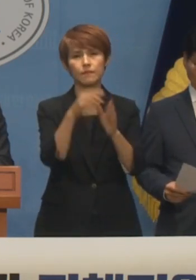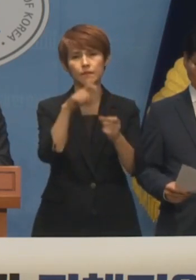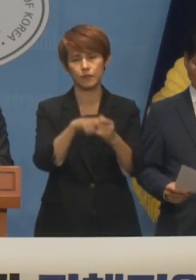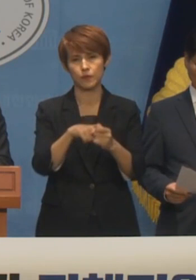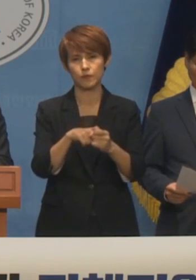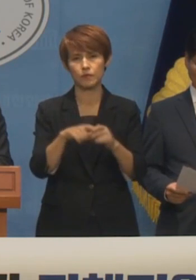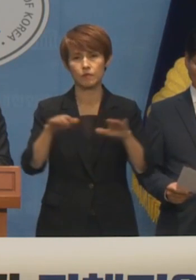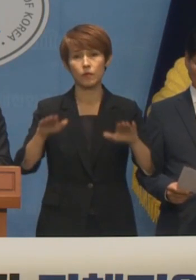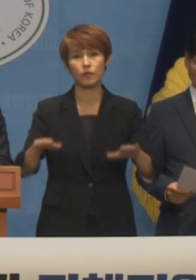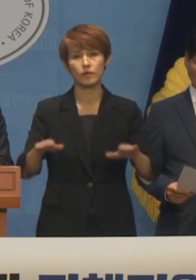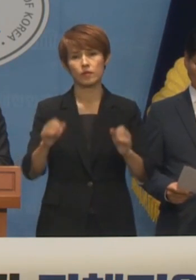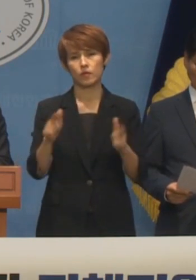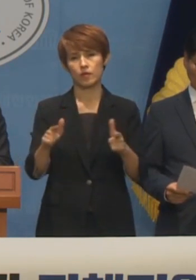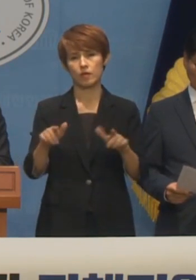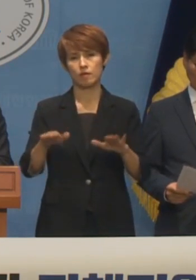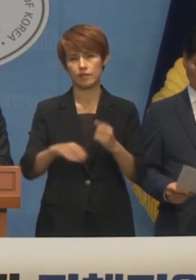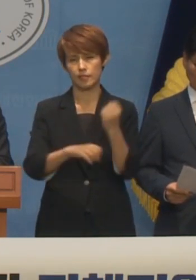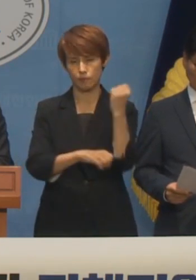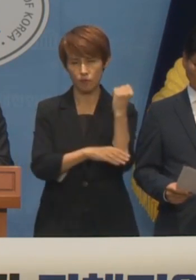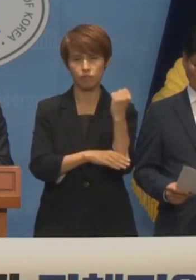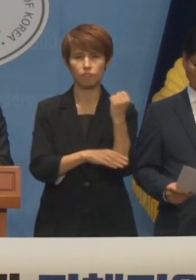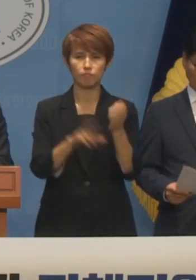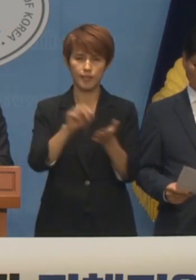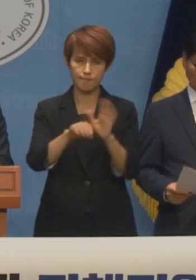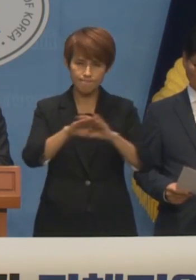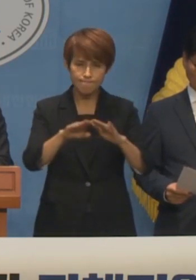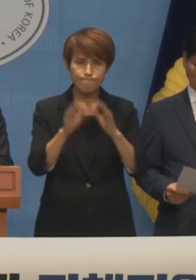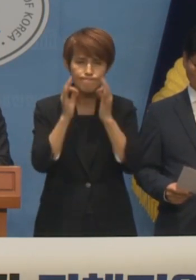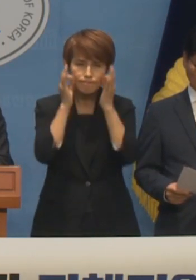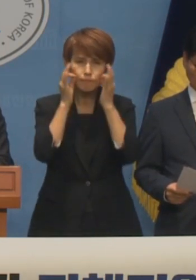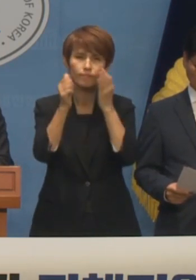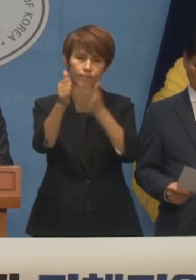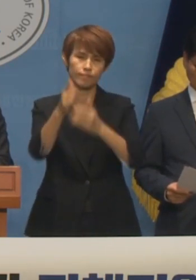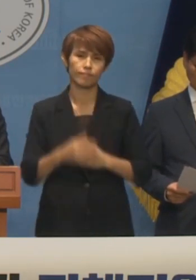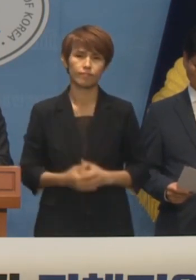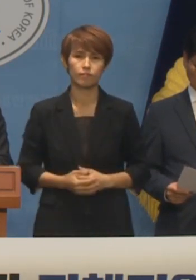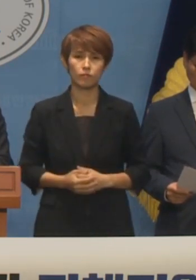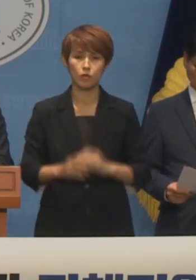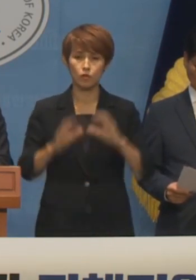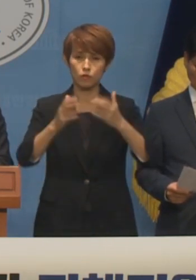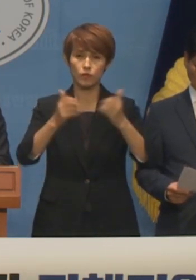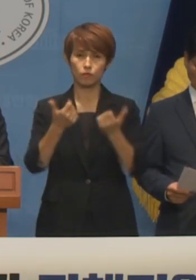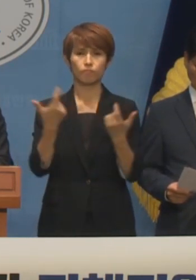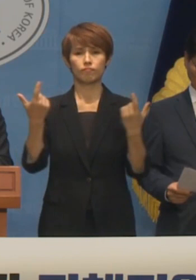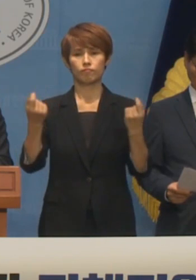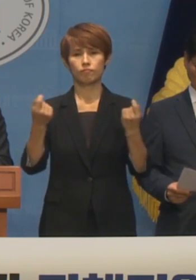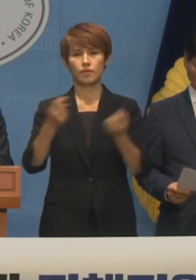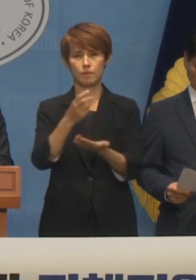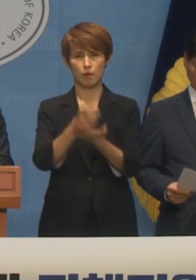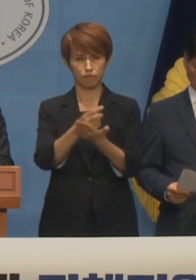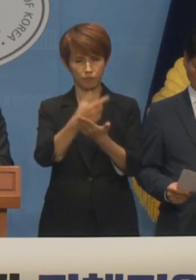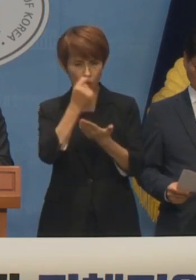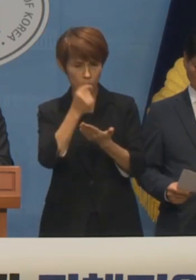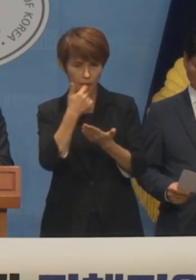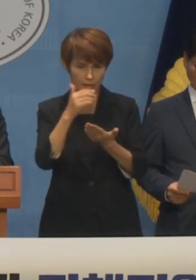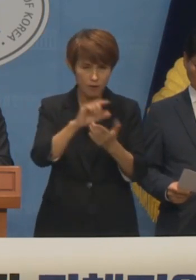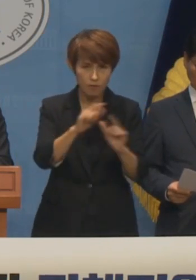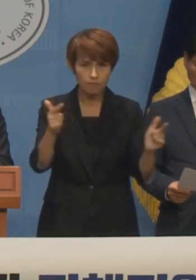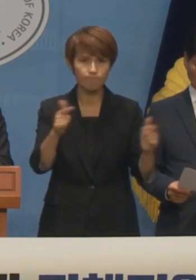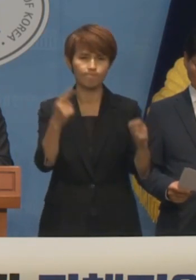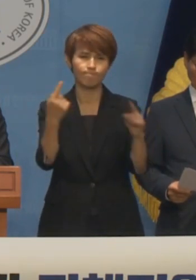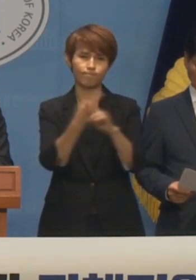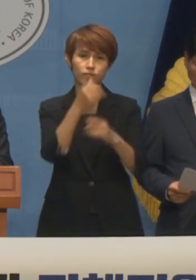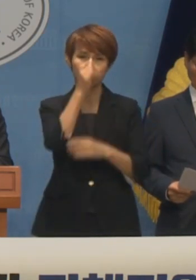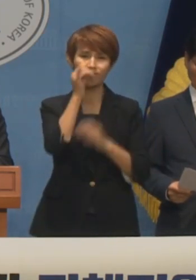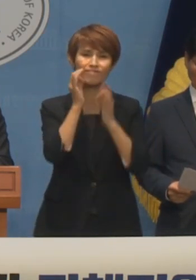기회에 근본적 대책을 마련할 것을 말씀을 드렸고요. 또 국회 차원에서도 법제도의 미비한 부분들을 고쳐나갈 수